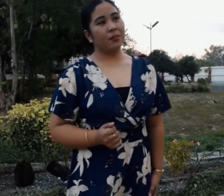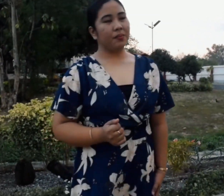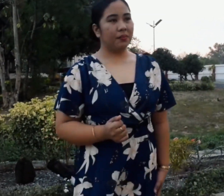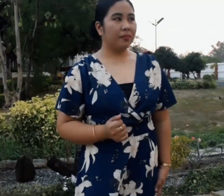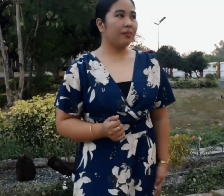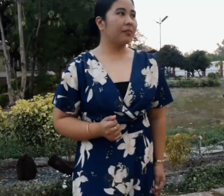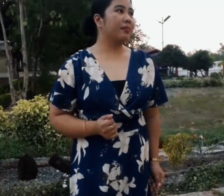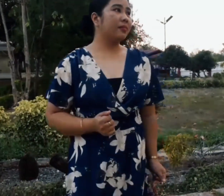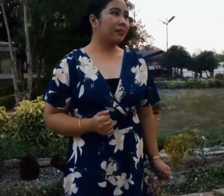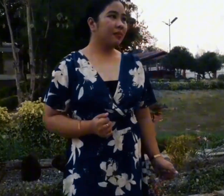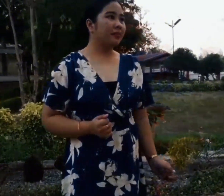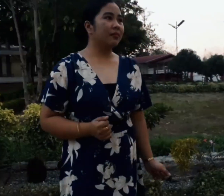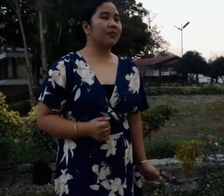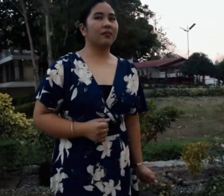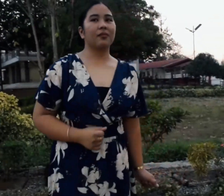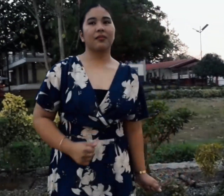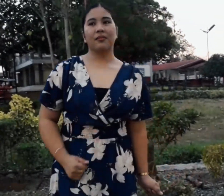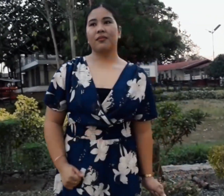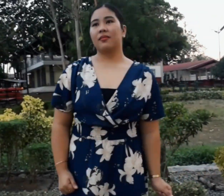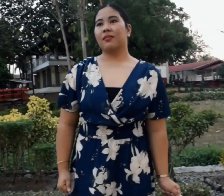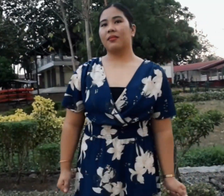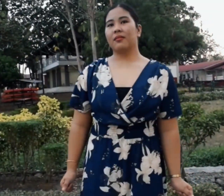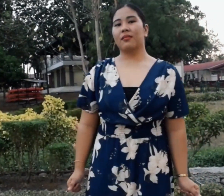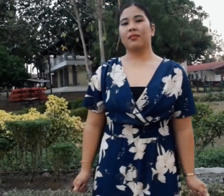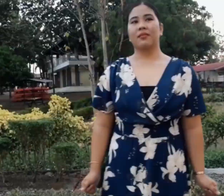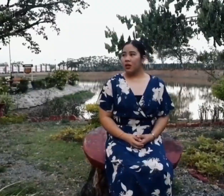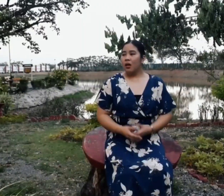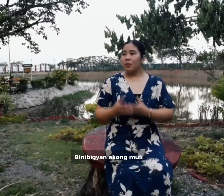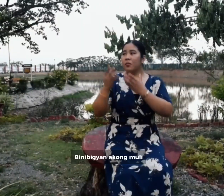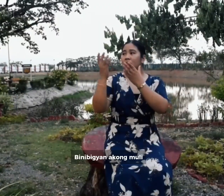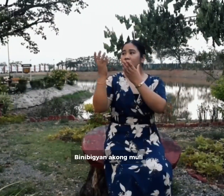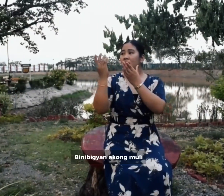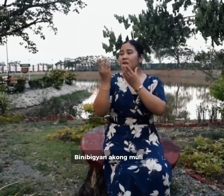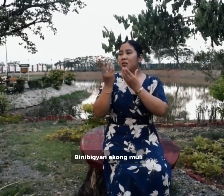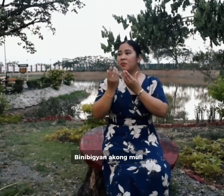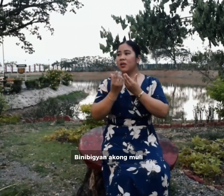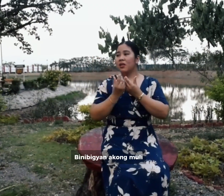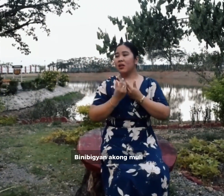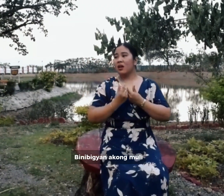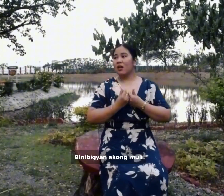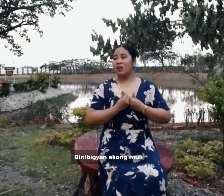Binibigyan